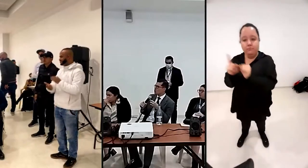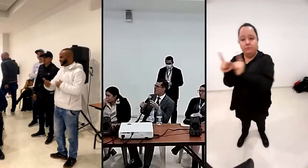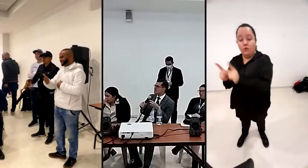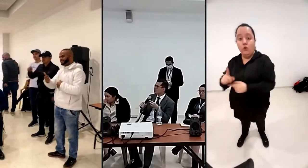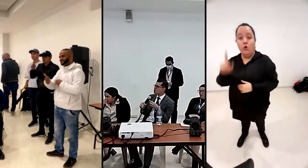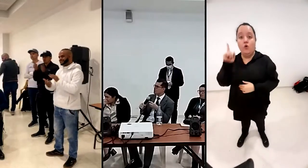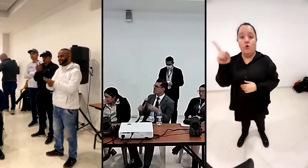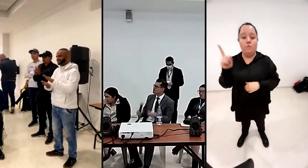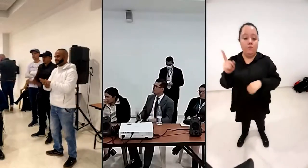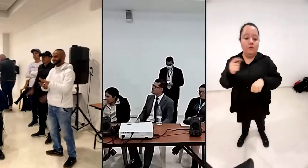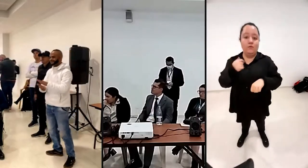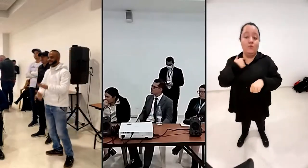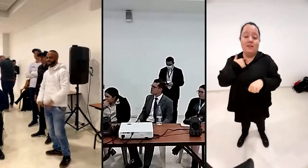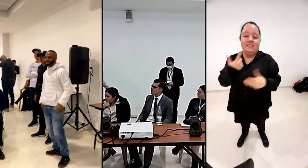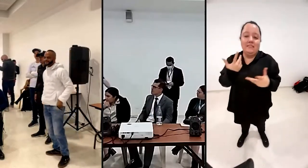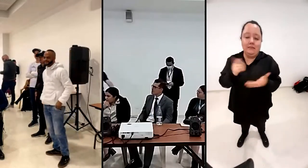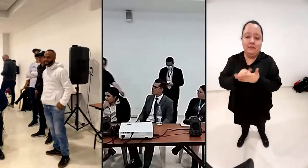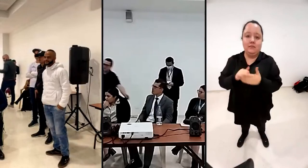más